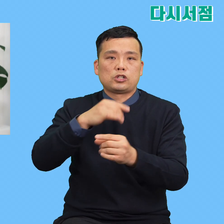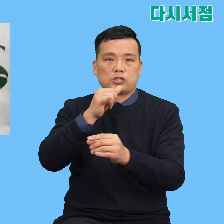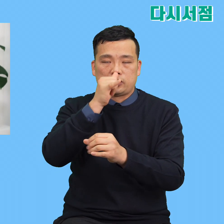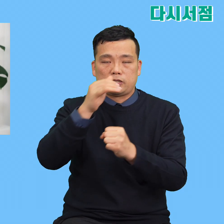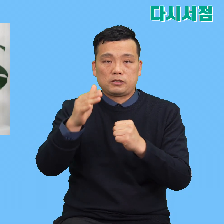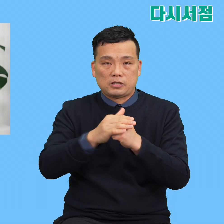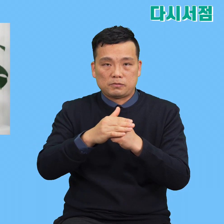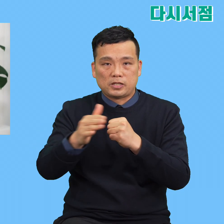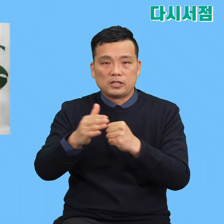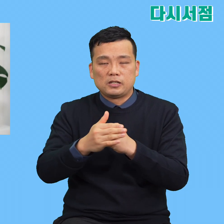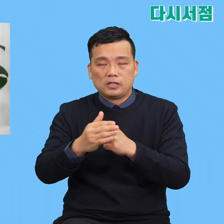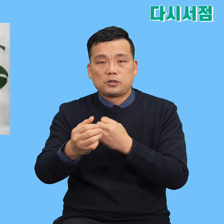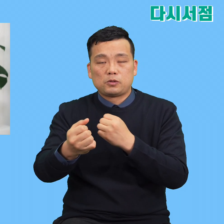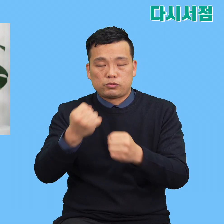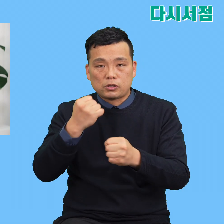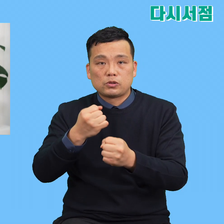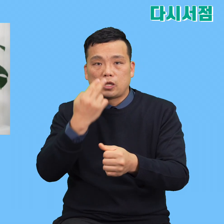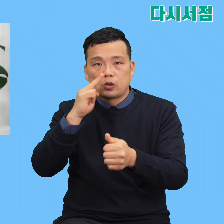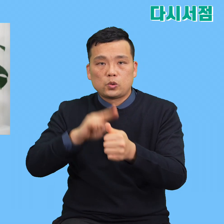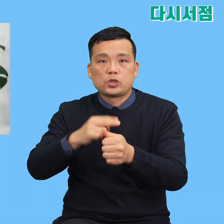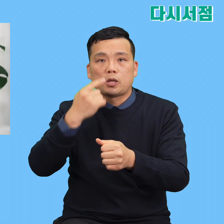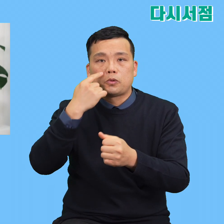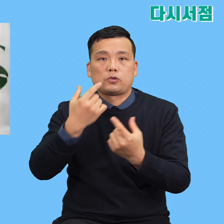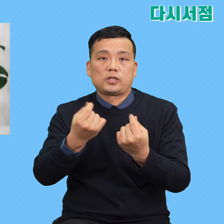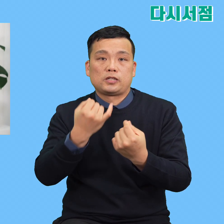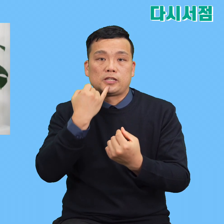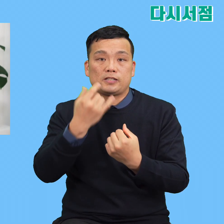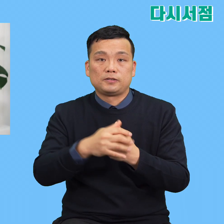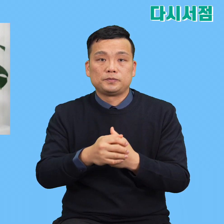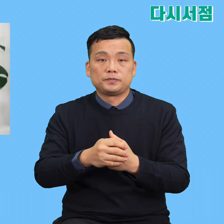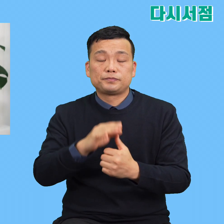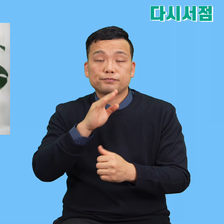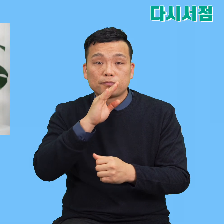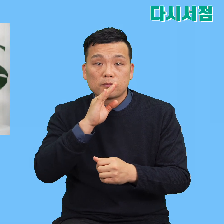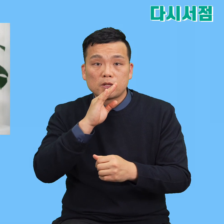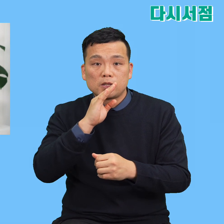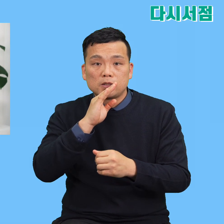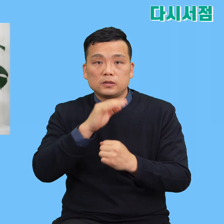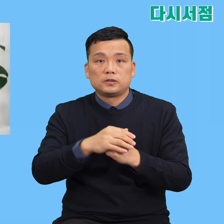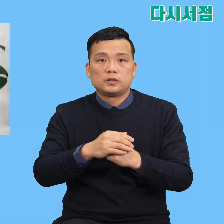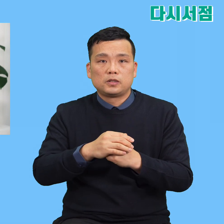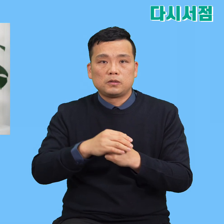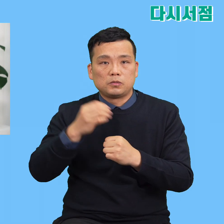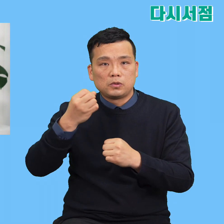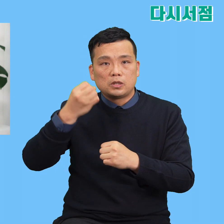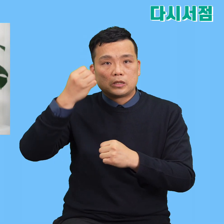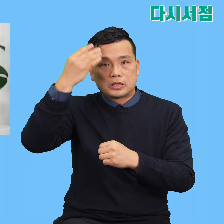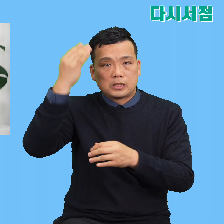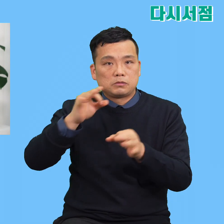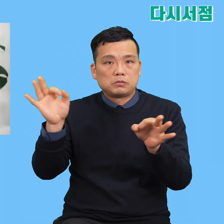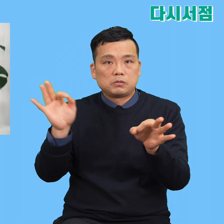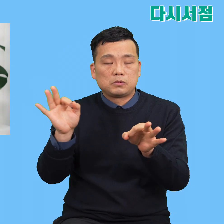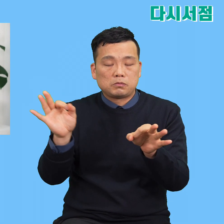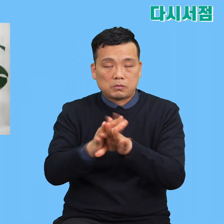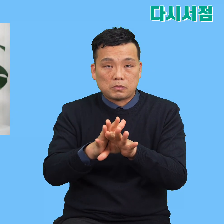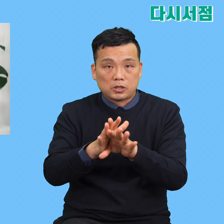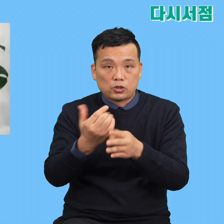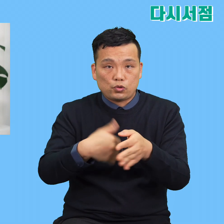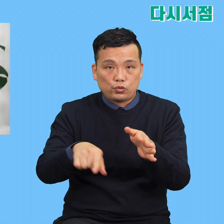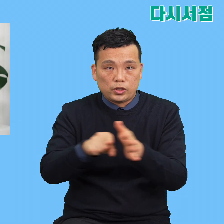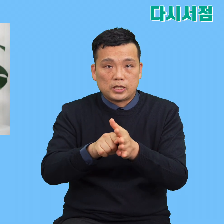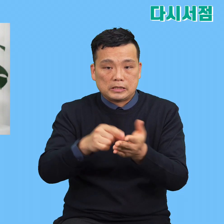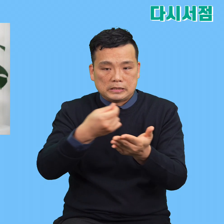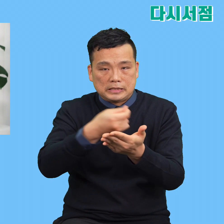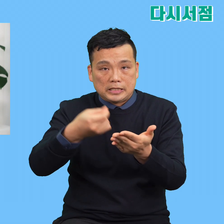힘들지만 시도해보는 건 너무 좋은 것 같아요. 정말 읽지 않기 위한 기록이니까